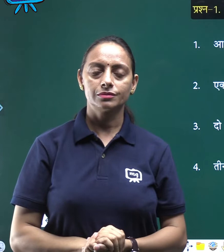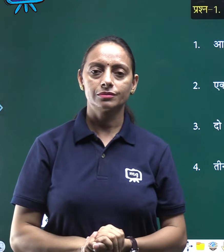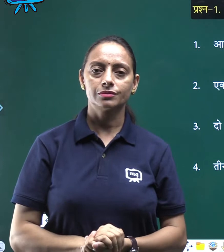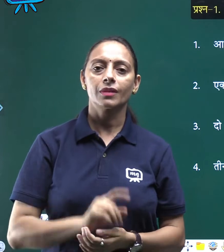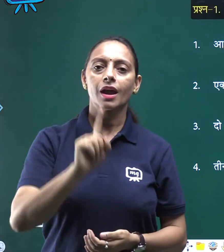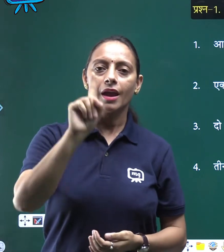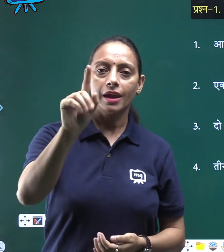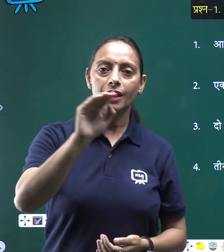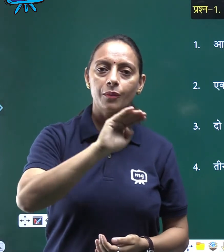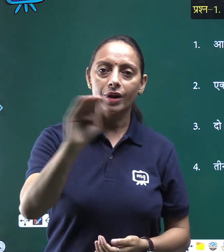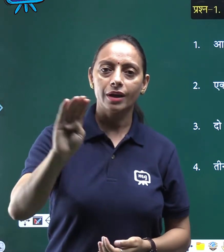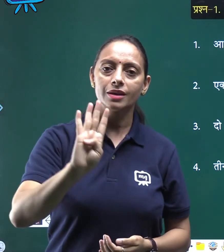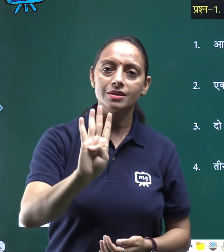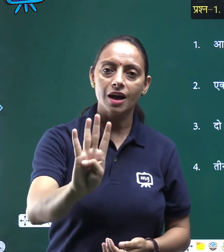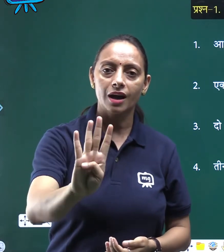1/4,